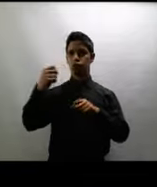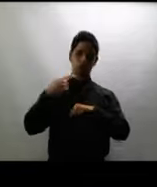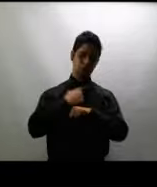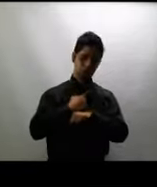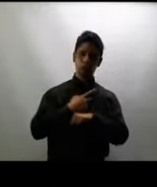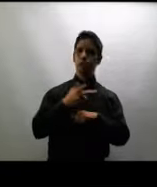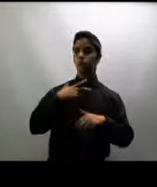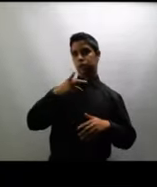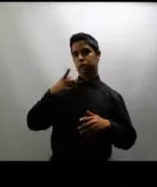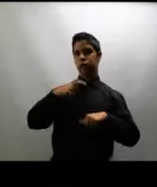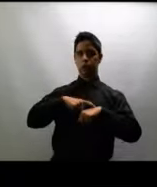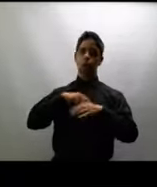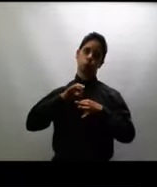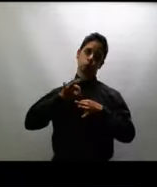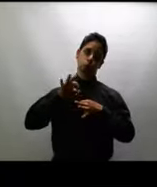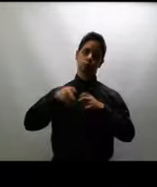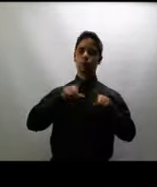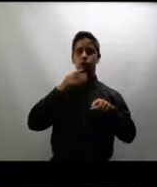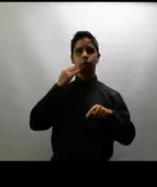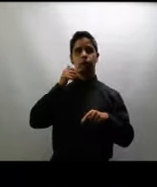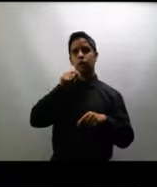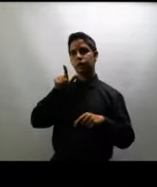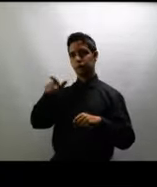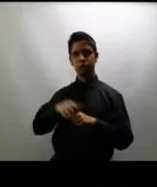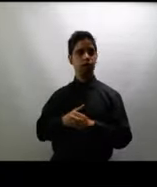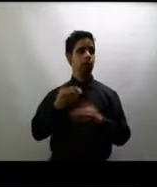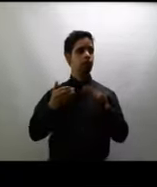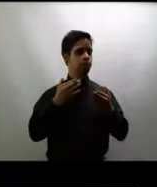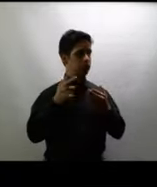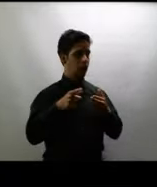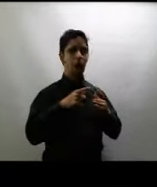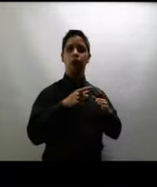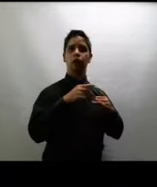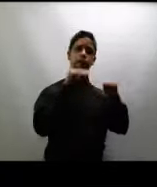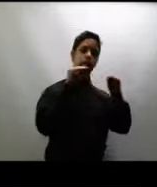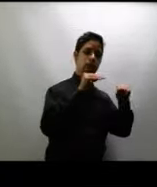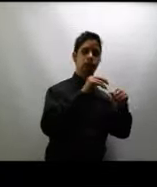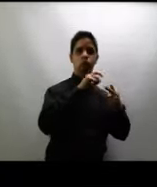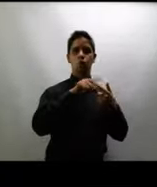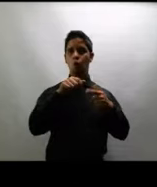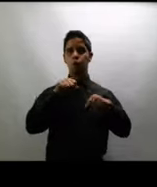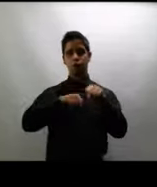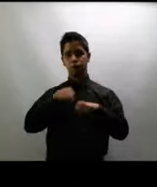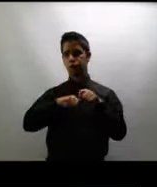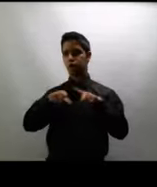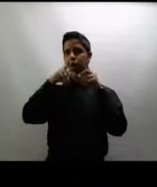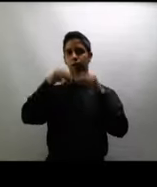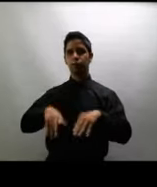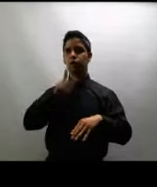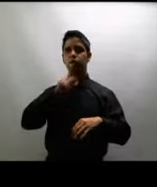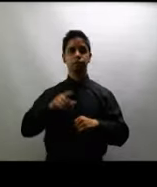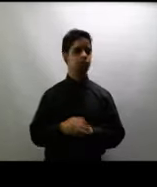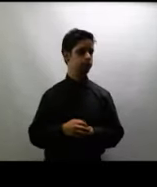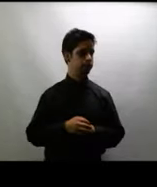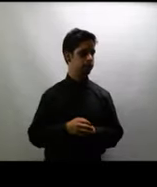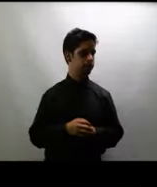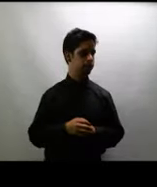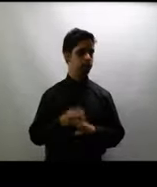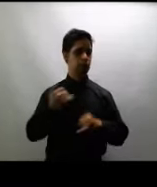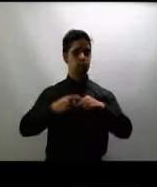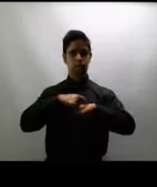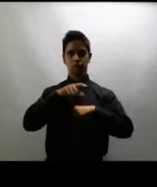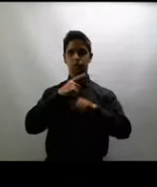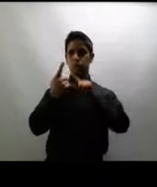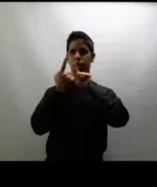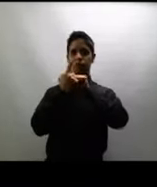sí. Está dando clases, está corriendo bicicleta. Está perdida en la vereda. La última vez que nosotros nos vimos fue